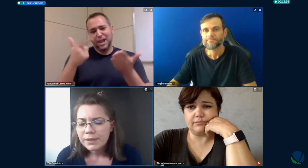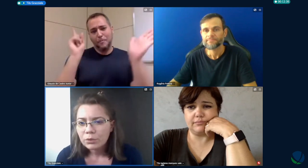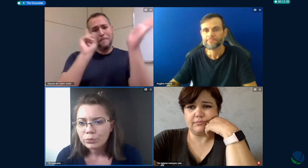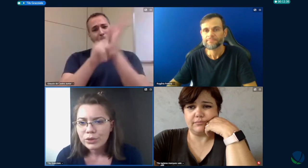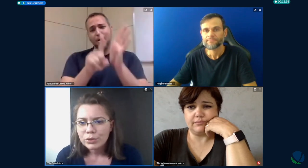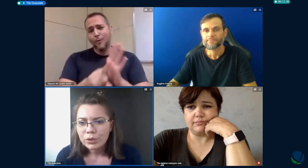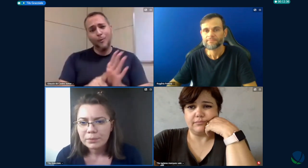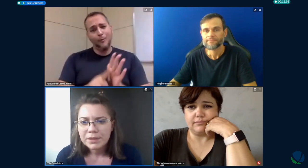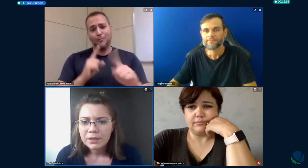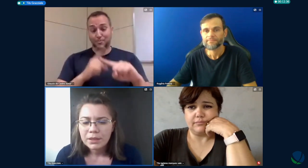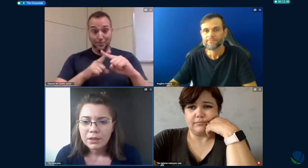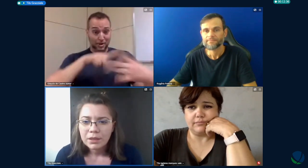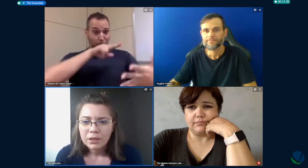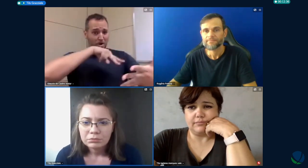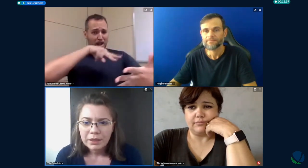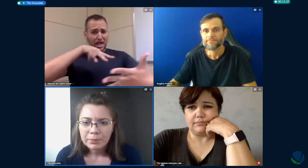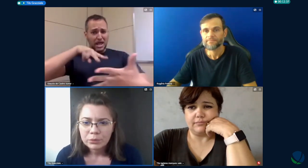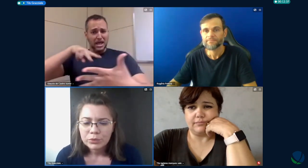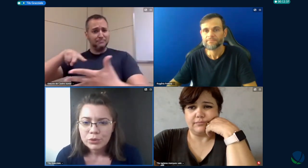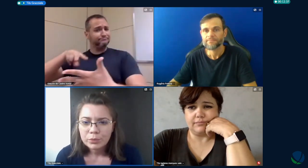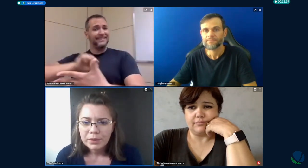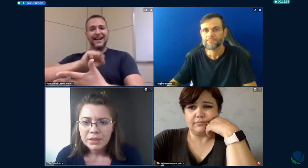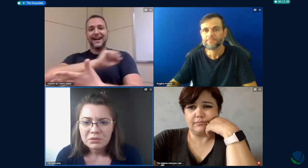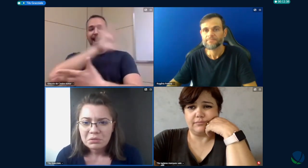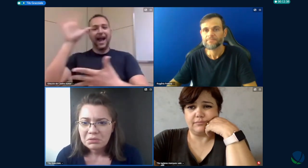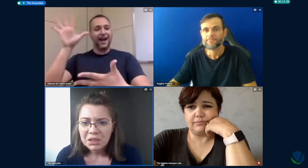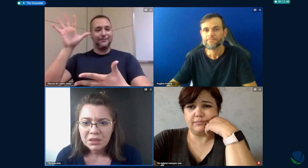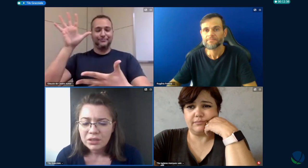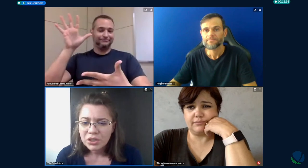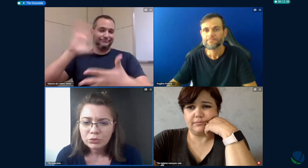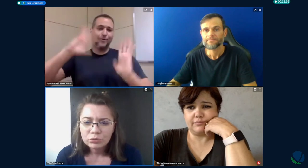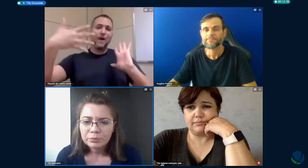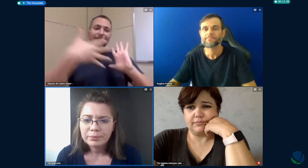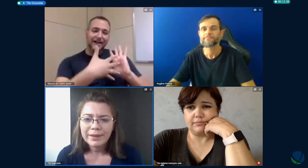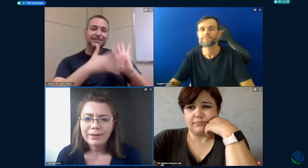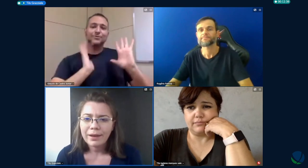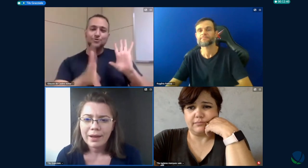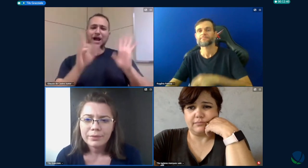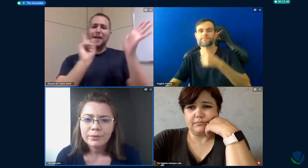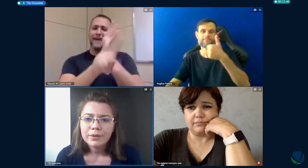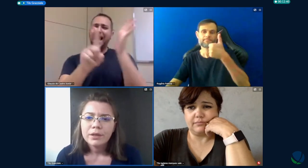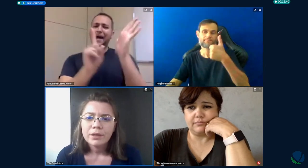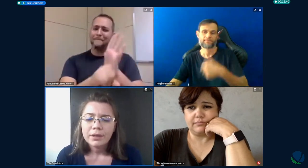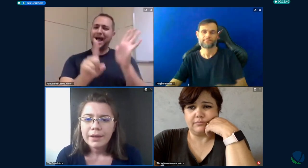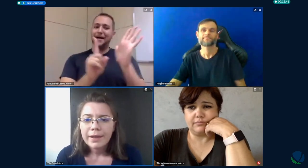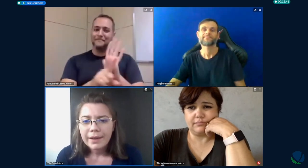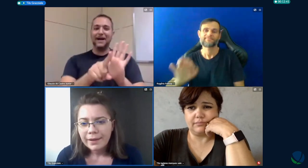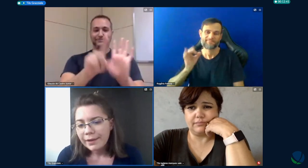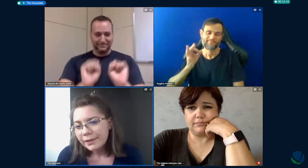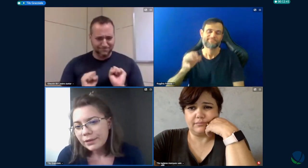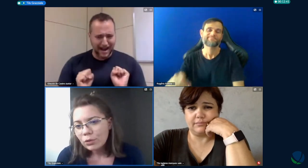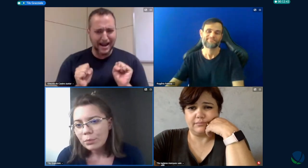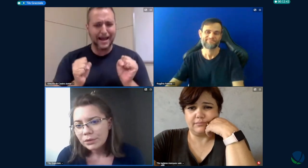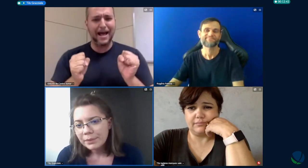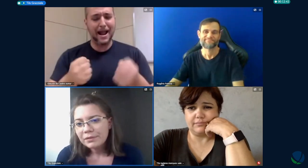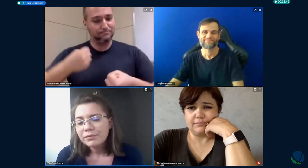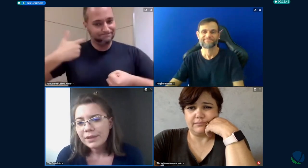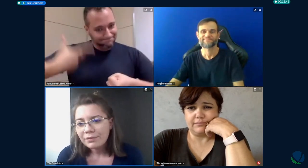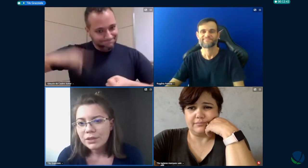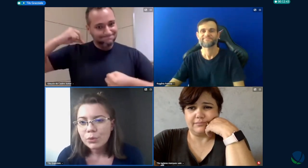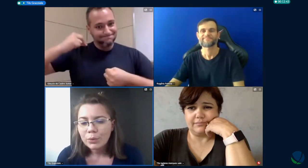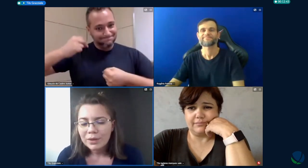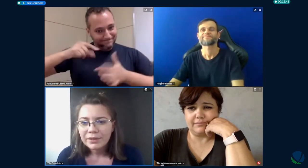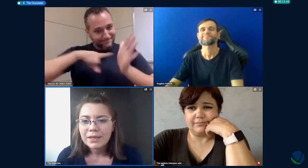Estava segundo as normas. Eu não tenho perguntas sobre isso. Eu li e achei tudo bem claro. E como eu